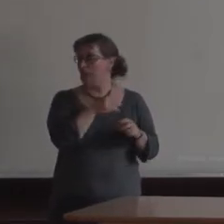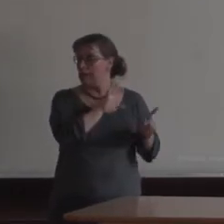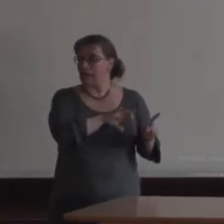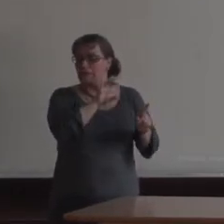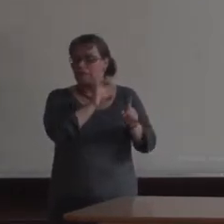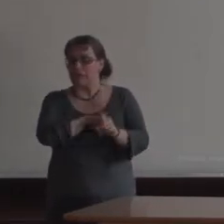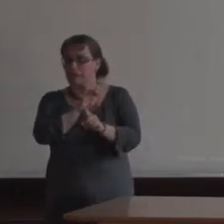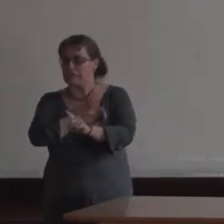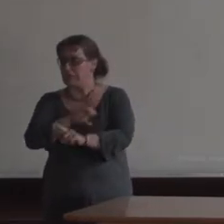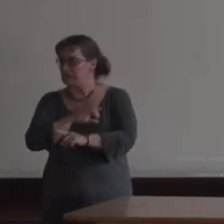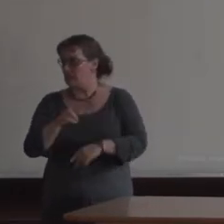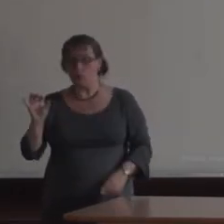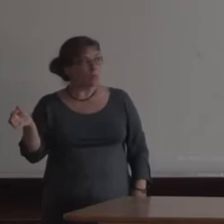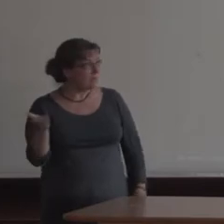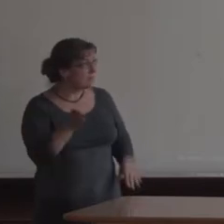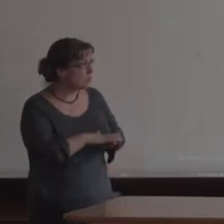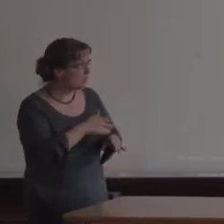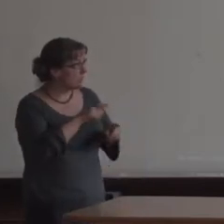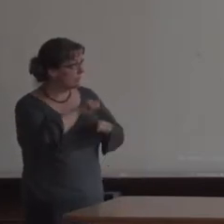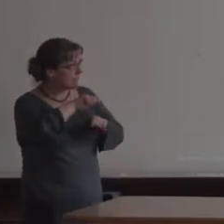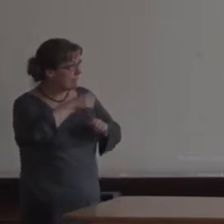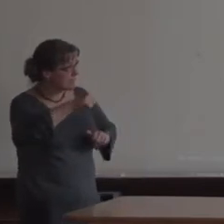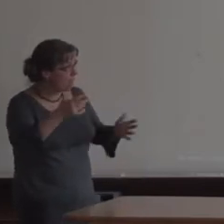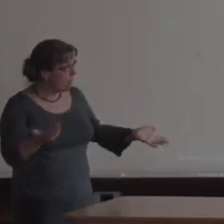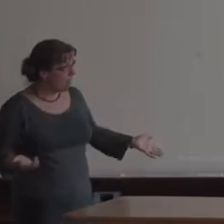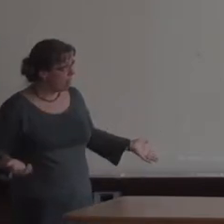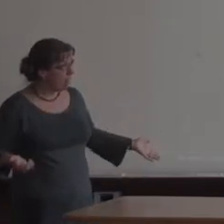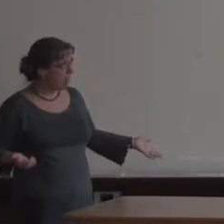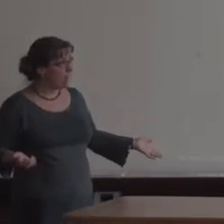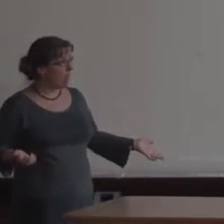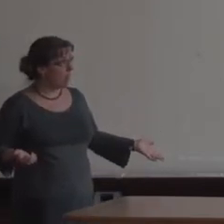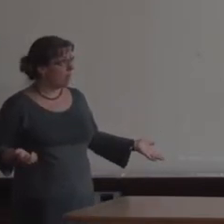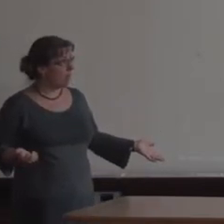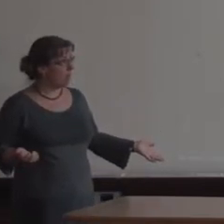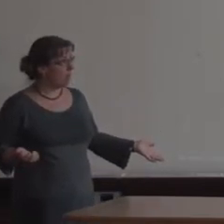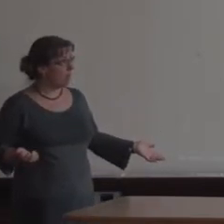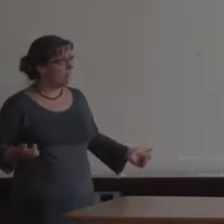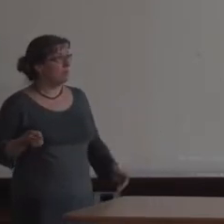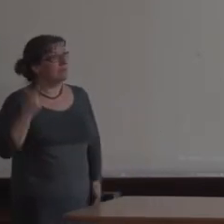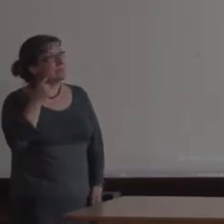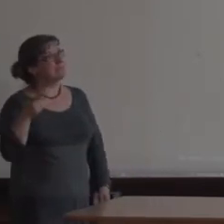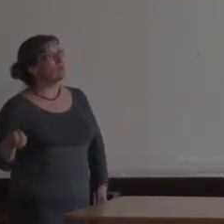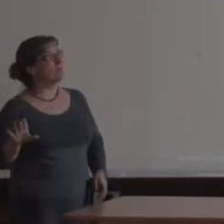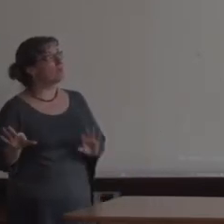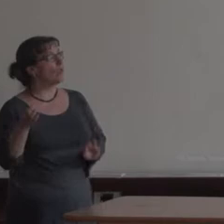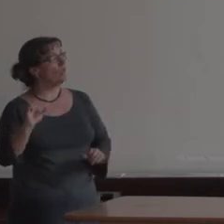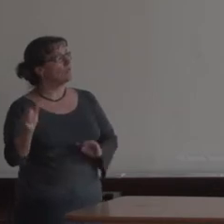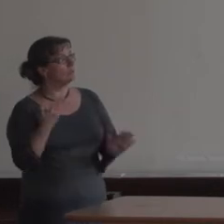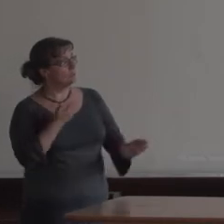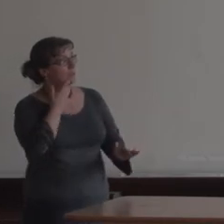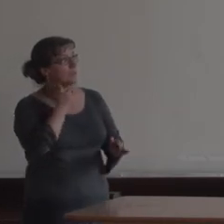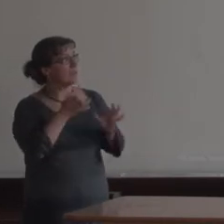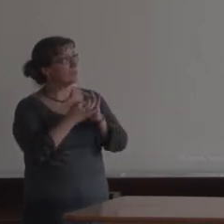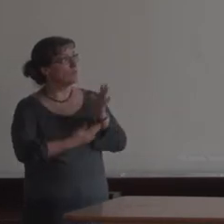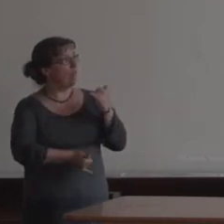qui va faire échouer le test. Oui.